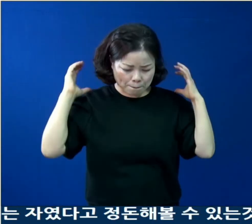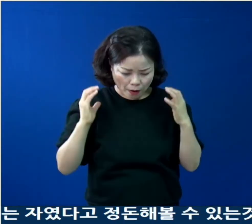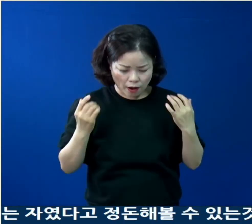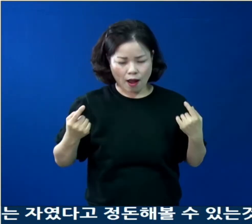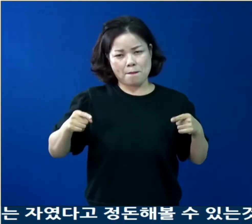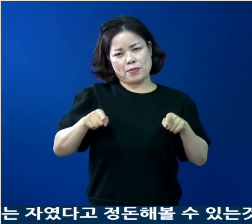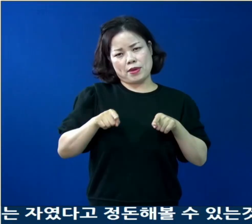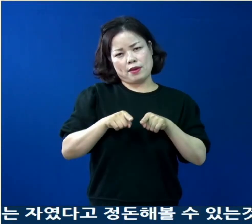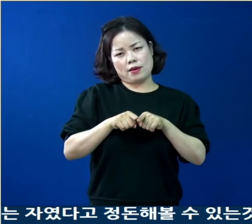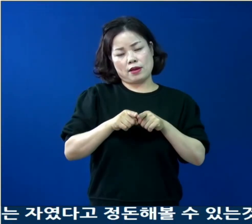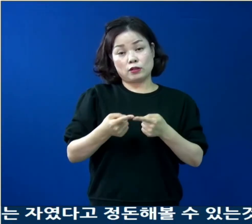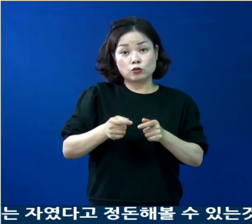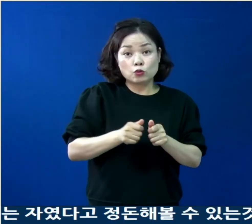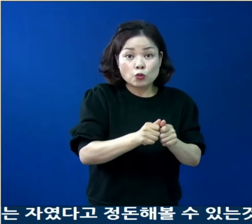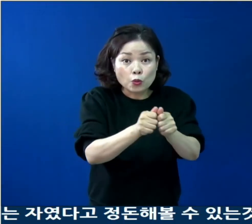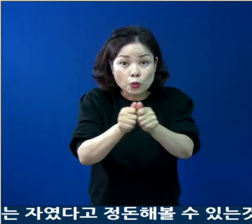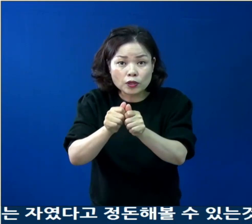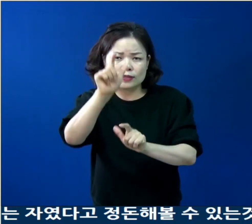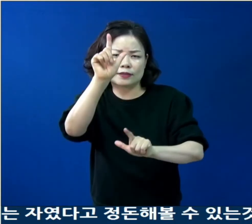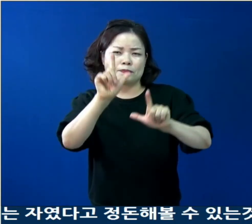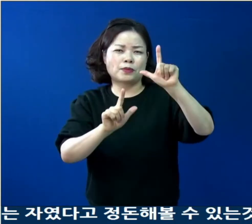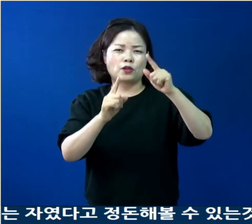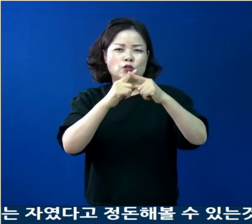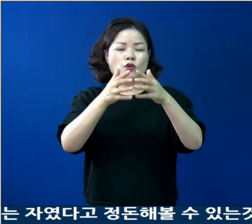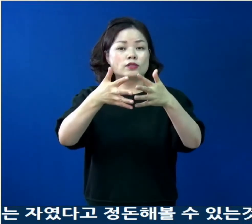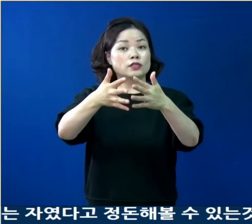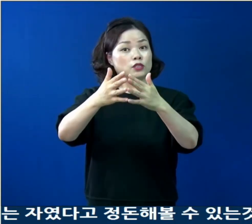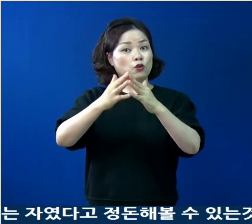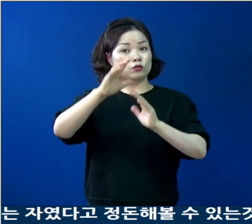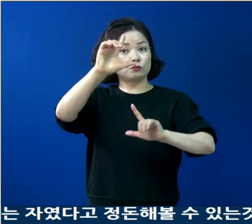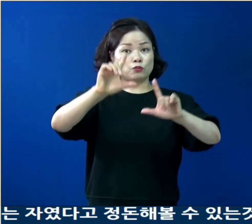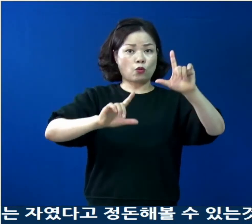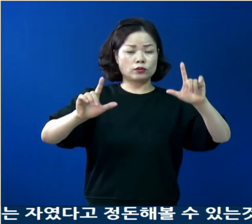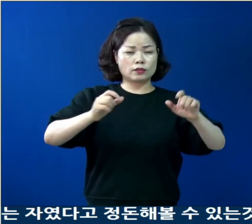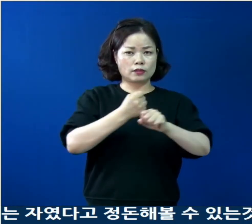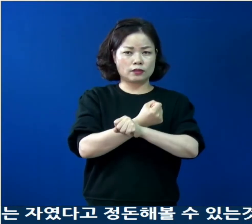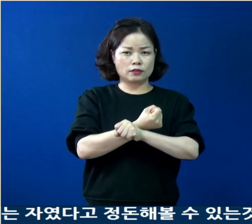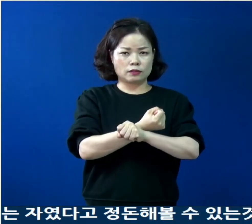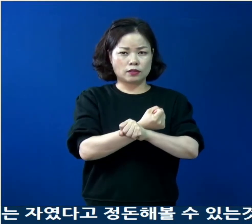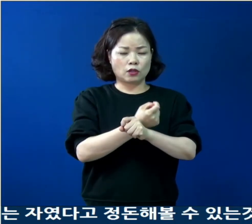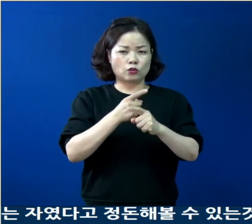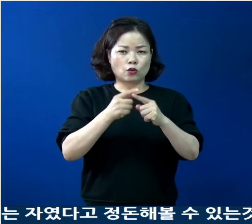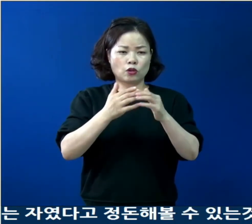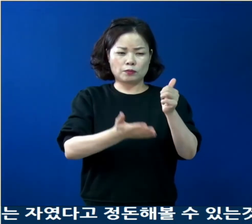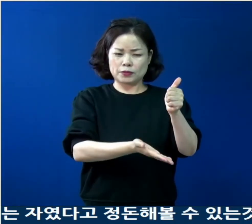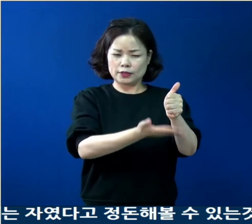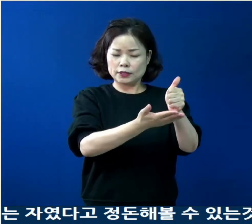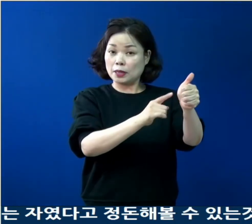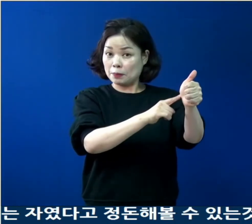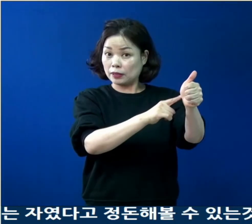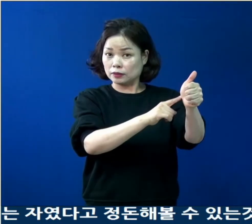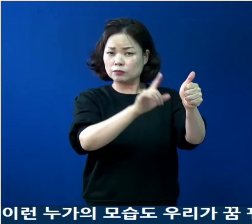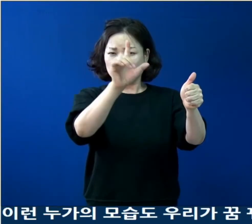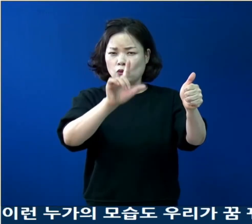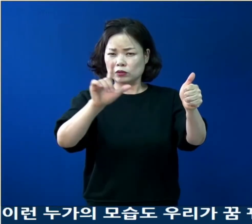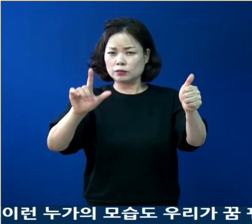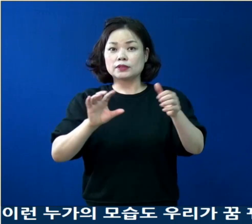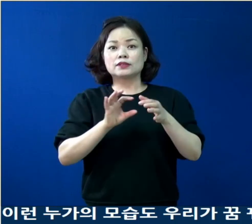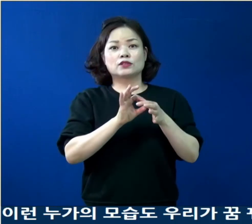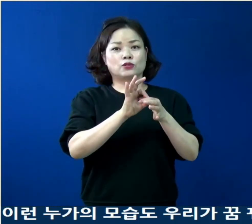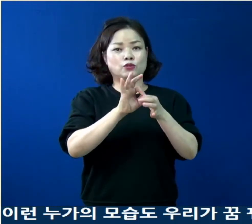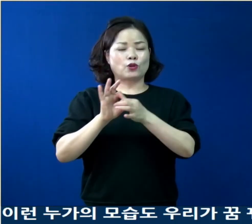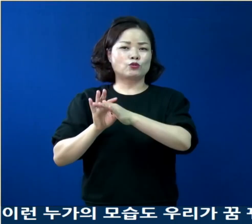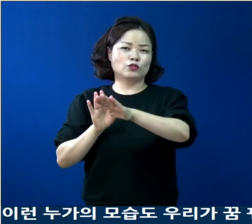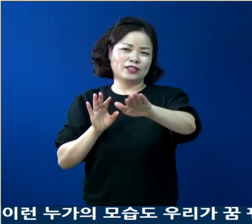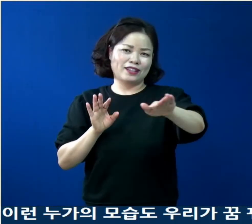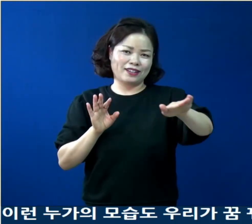모습, 동행하는 모습, 교회를 세우는 모습, 널리 교회로부터 칭찬받는 모습, 이런 모습들을 통하여